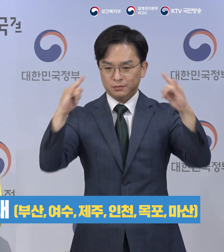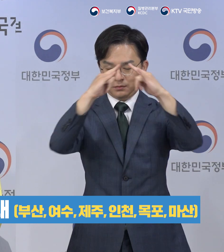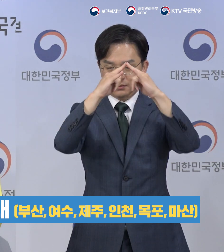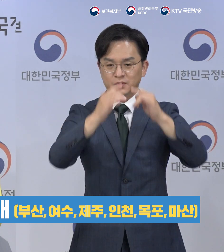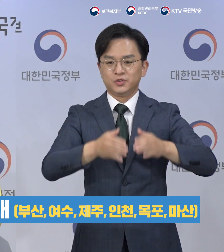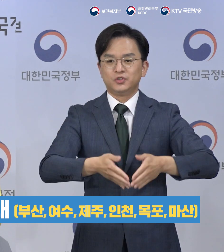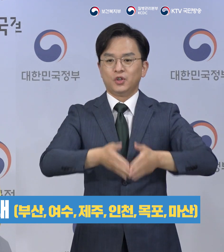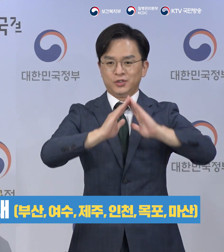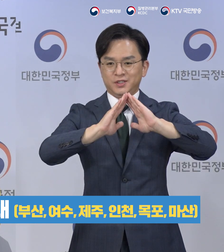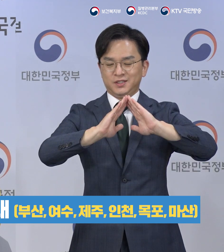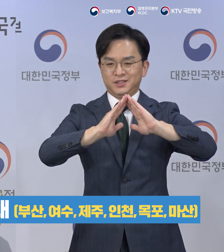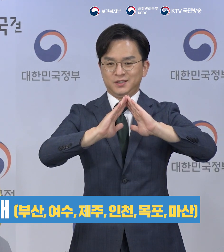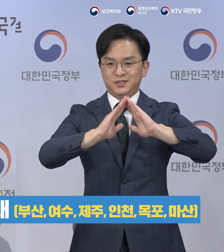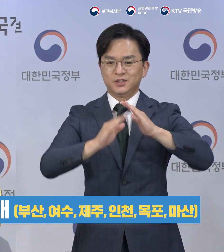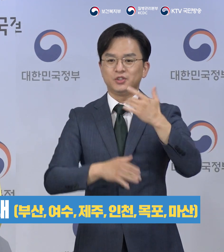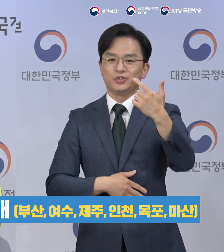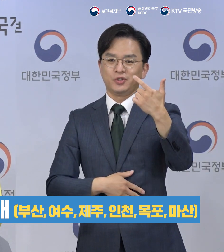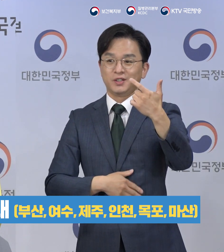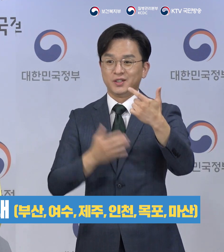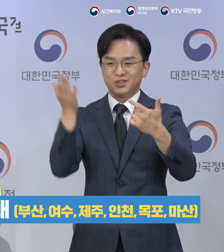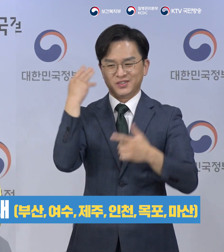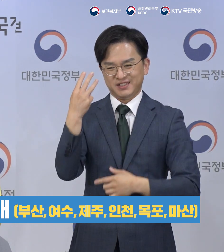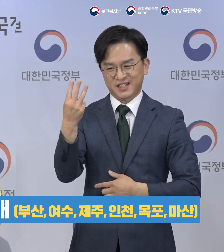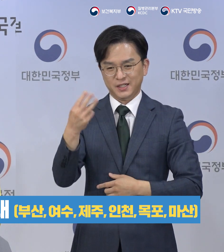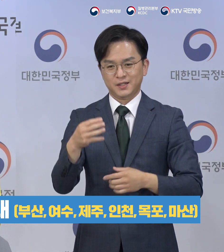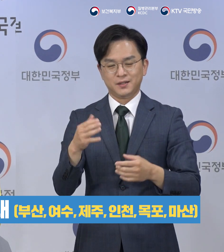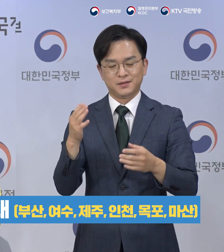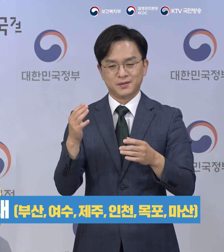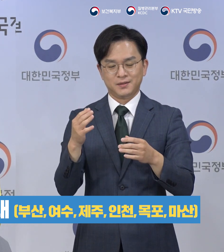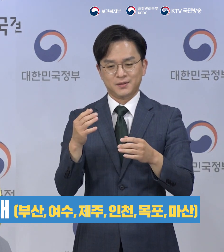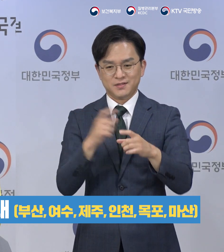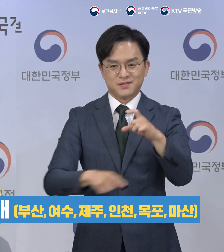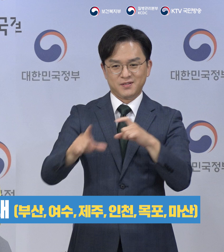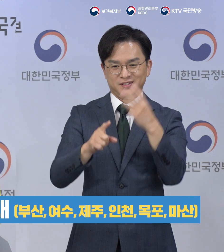실시하는 항만검역소도 7월 6일부터